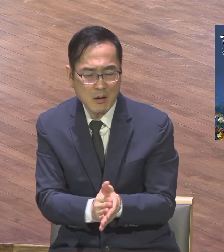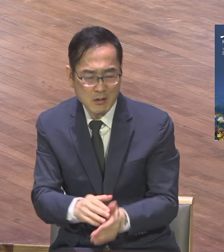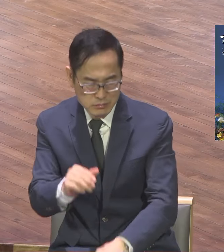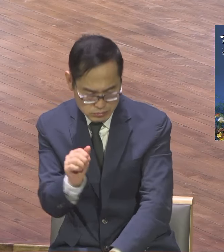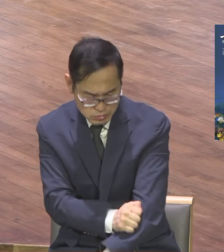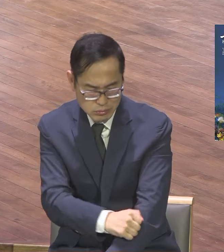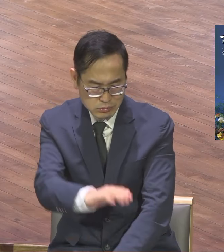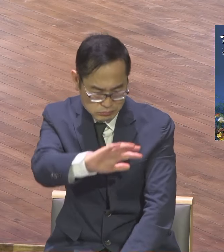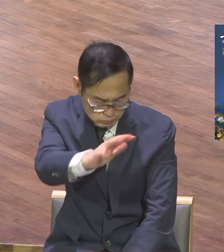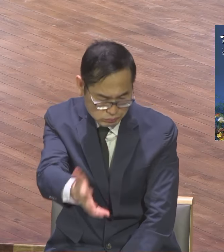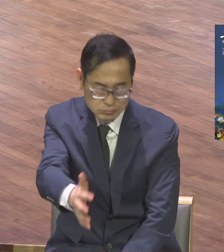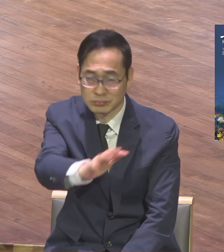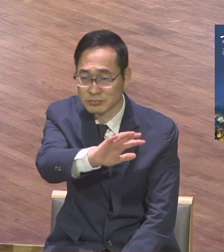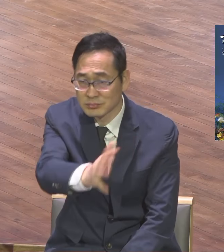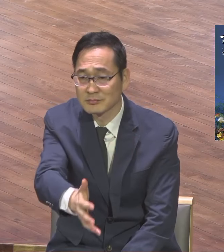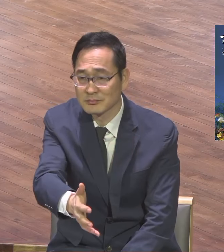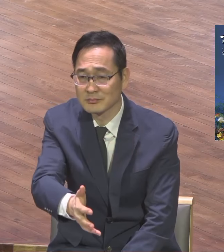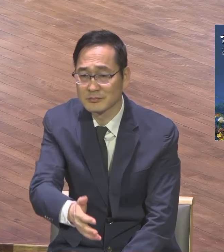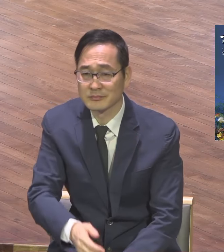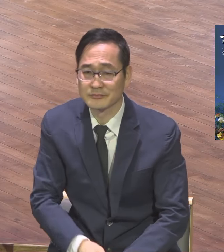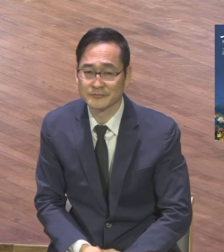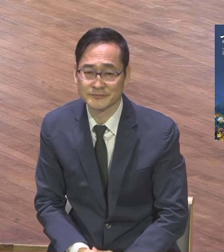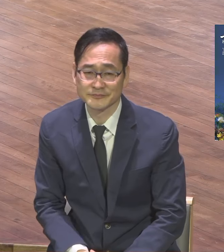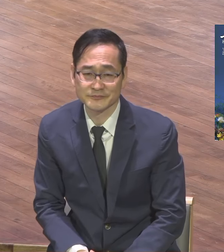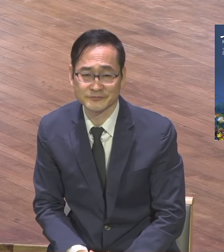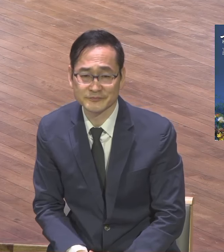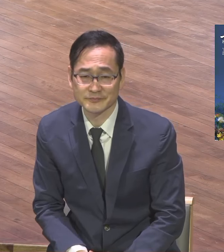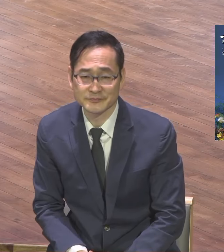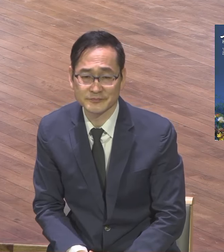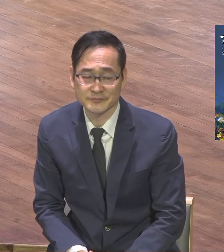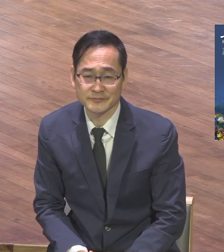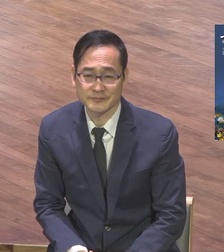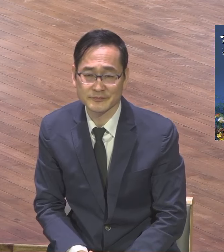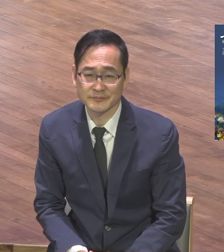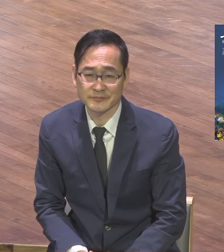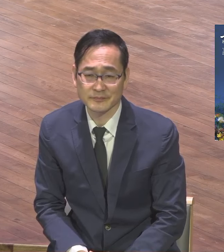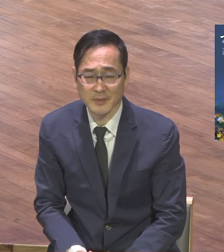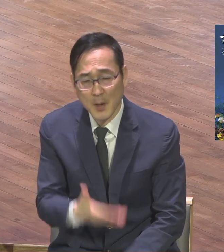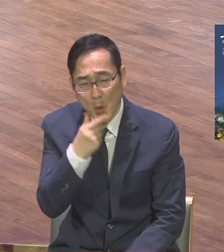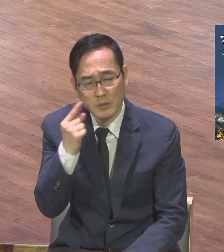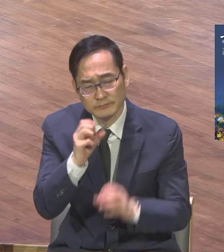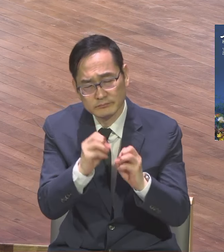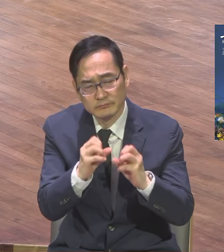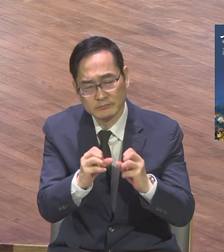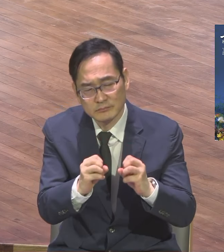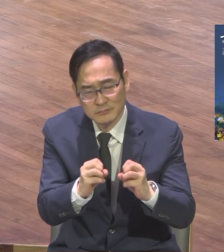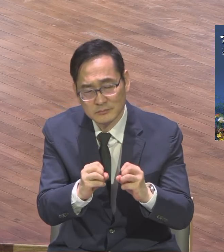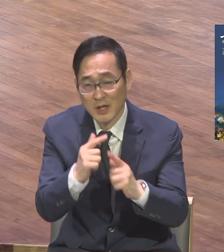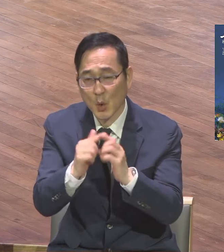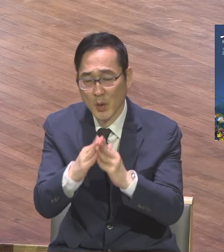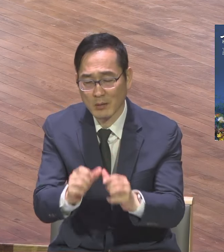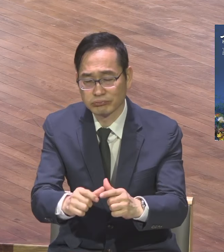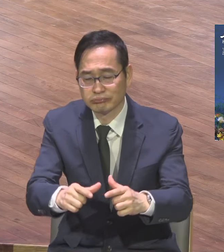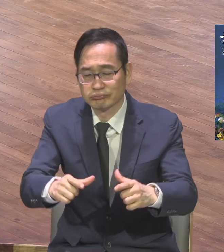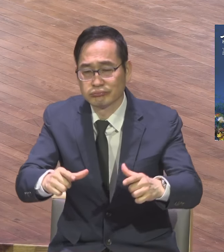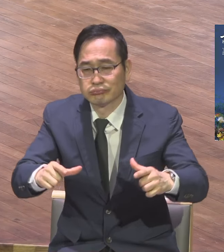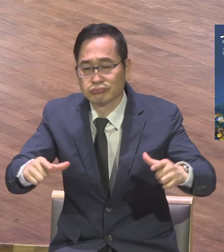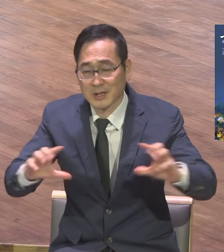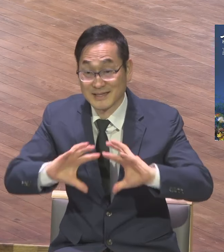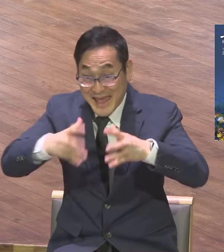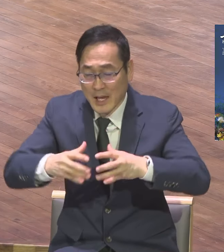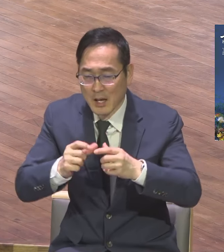최고의 사역이라고. 그것이 나가서 교회 부흥, 그것이 지역 복음화, 그것이 세계 복음화.